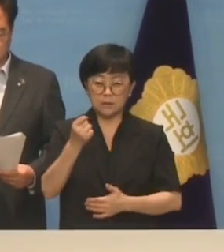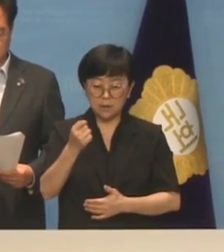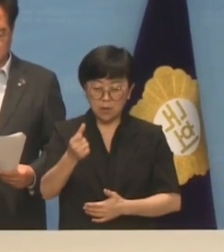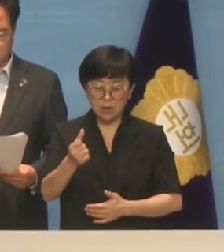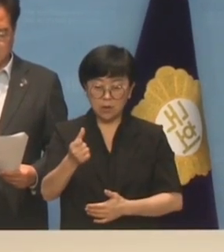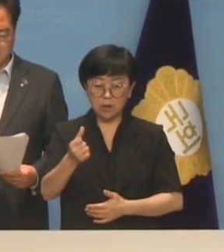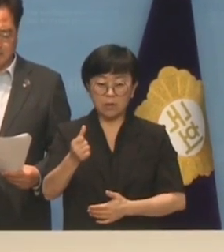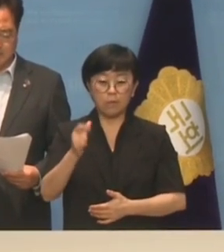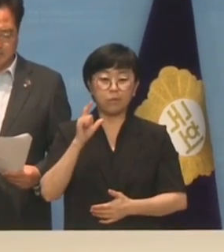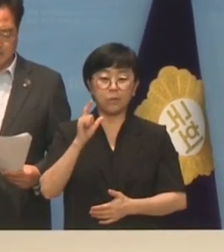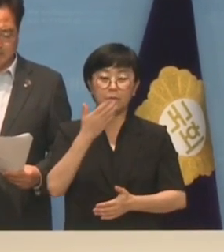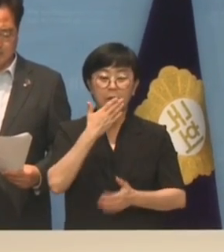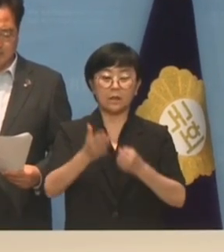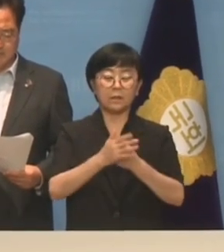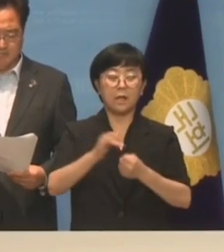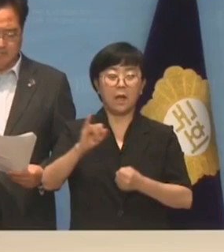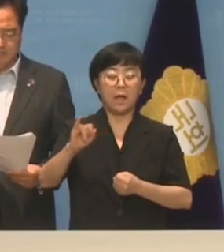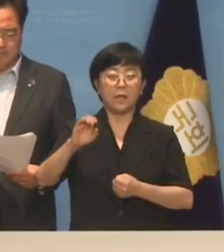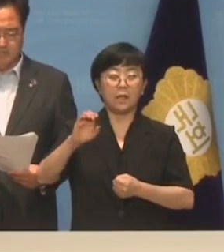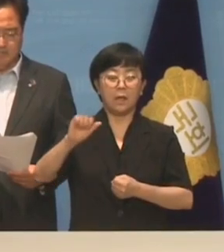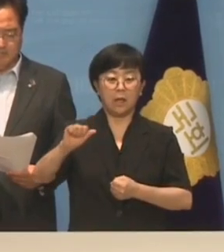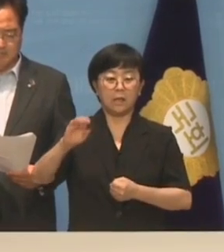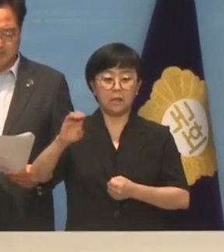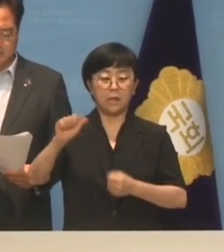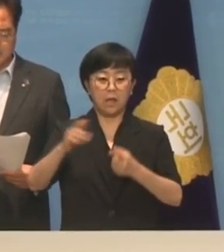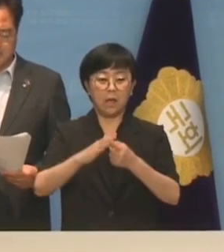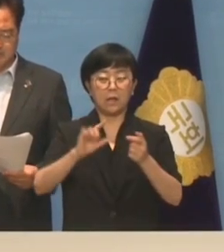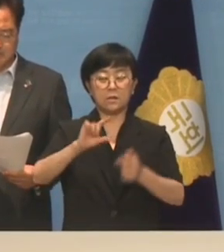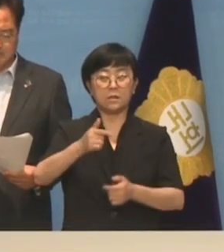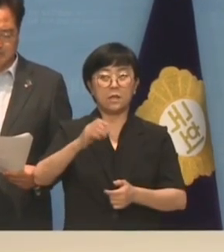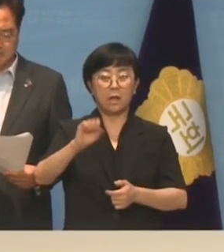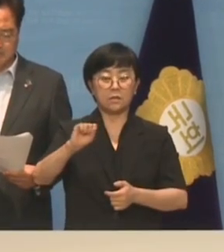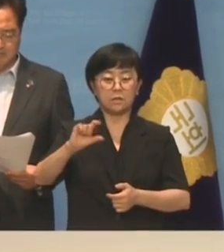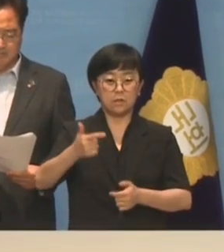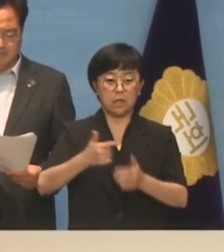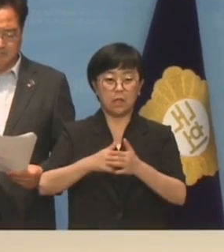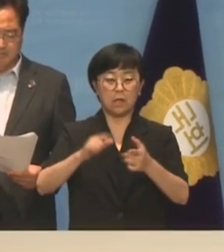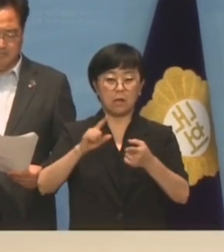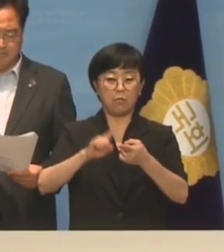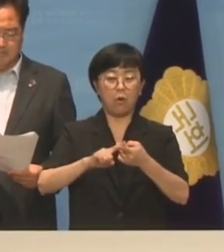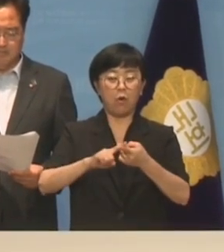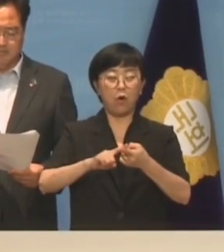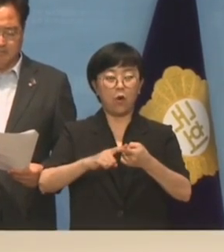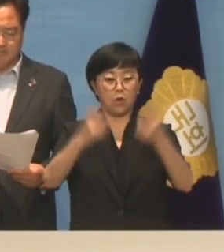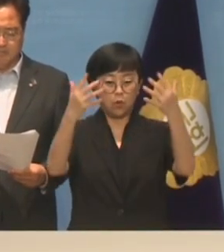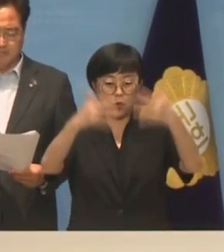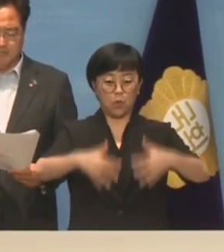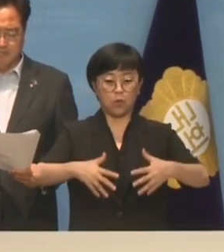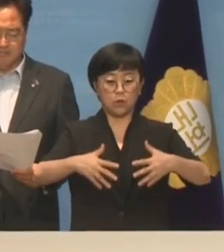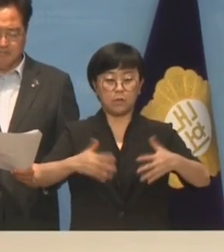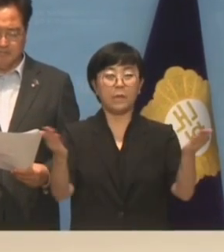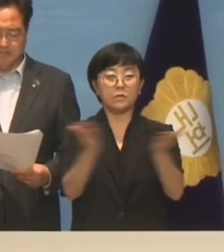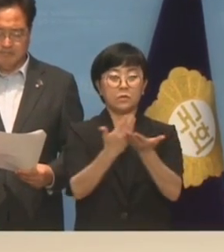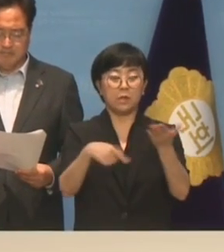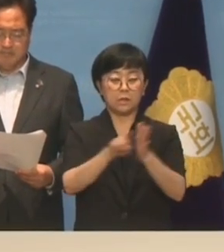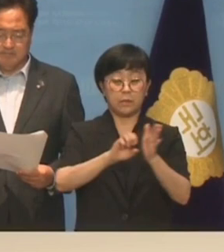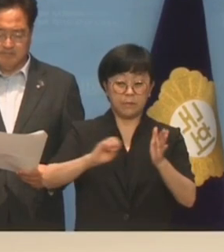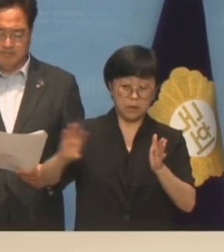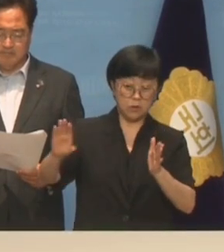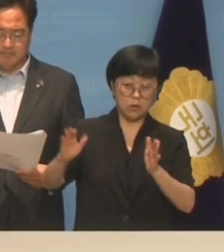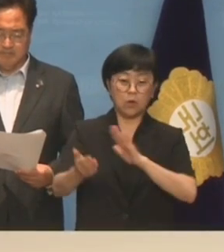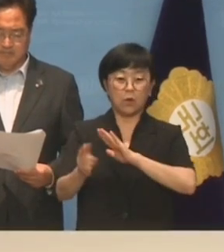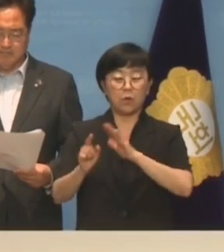한다는 IAEA 안전지침 GSG-FAR 최적화 요건 달성을 위해 해양 방류